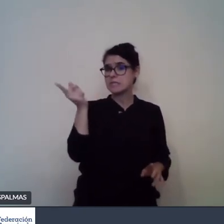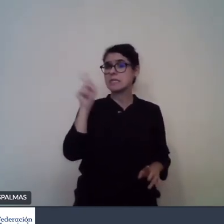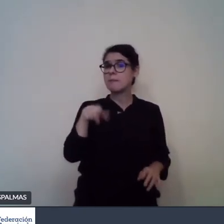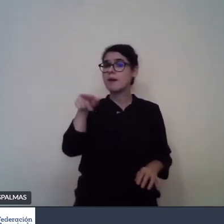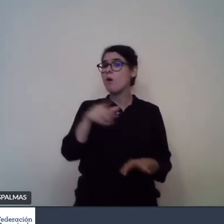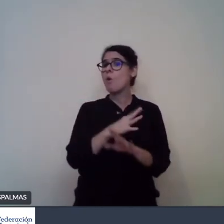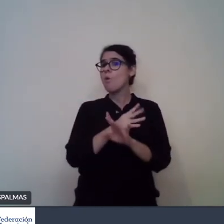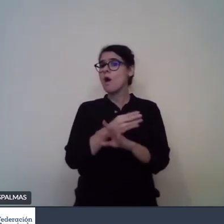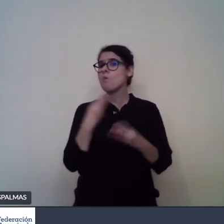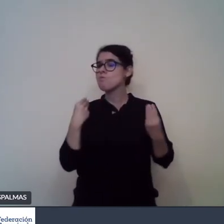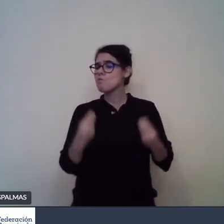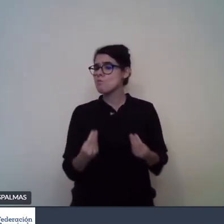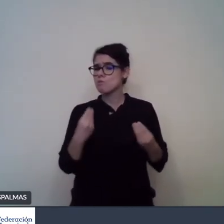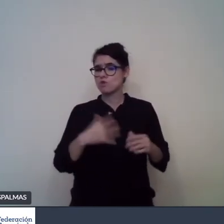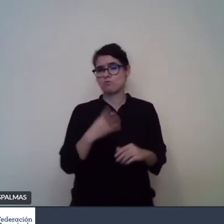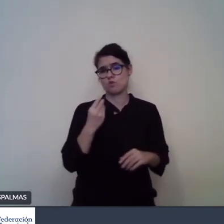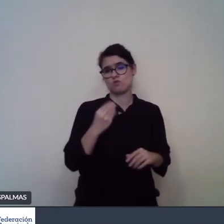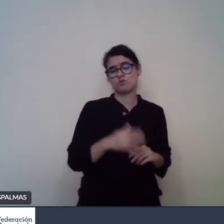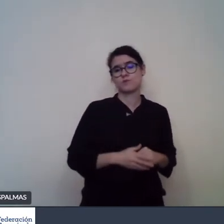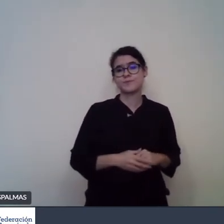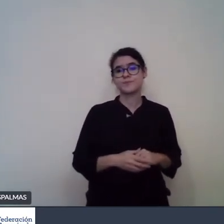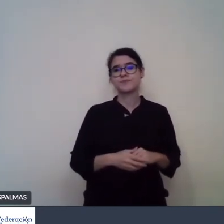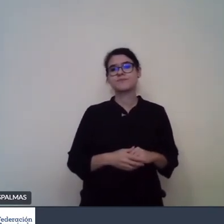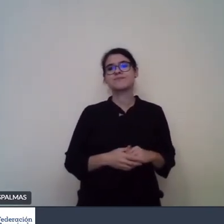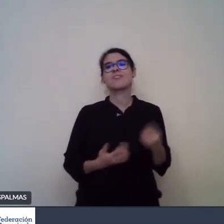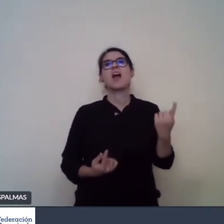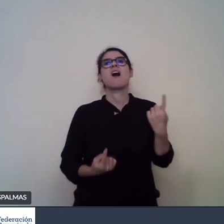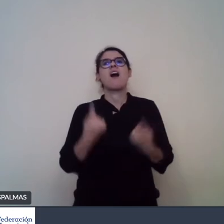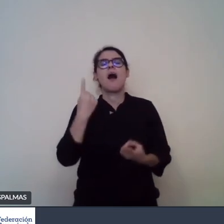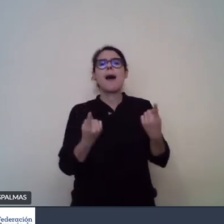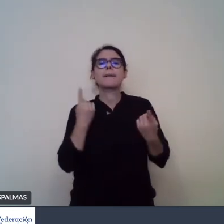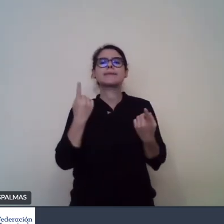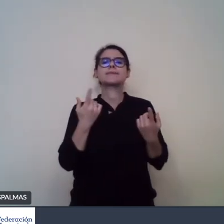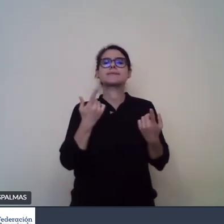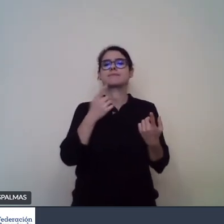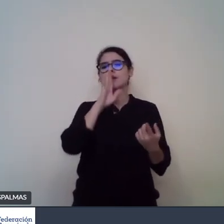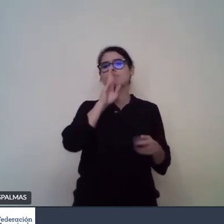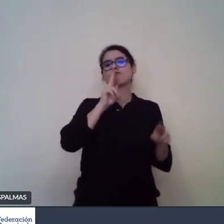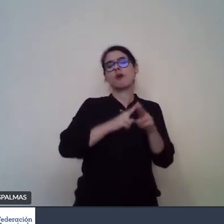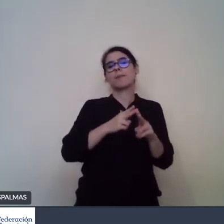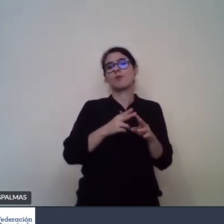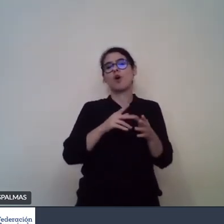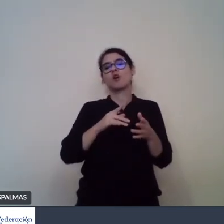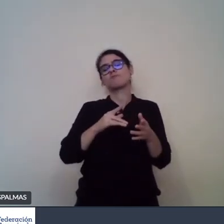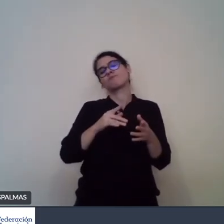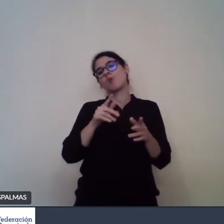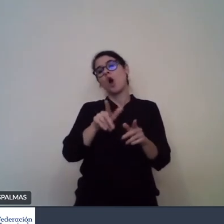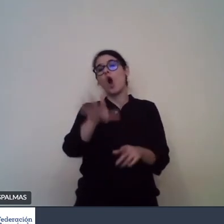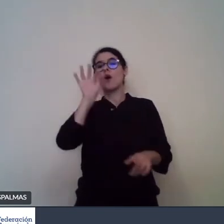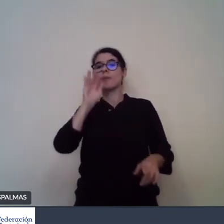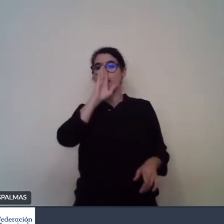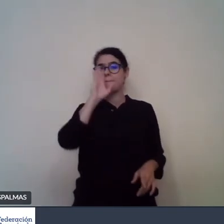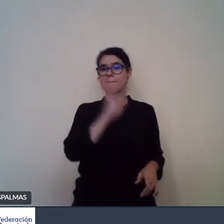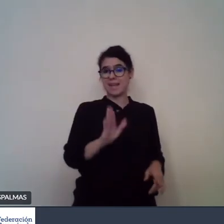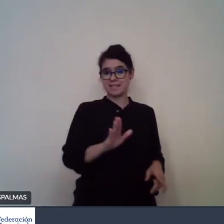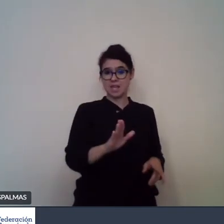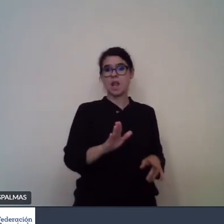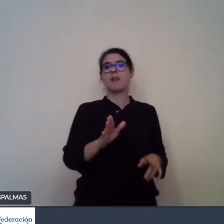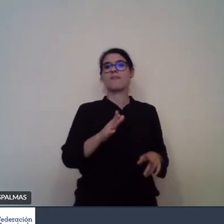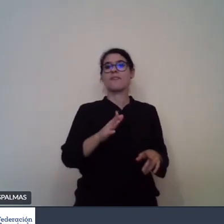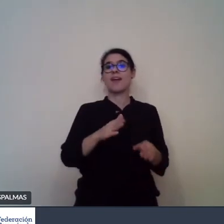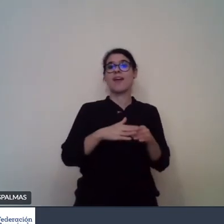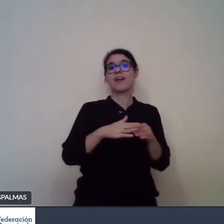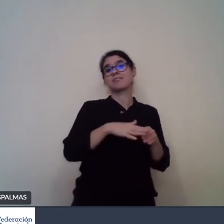que sale en diferentes ocasiones. Hay gente que le llama Brasil, la acción Brasil, que es salida de alero o